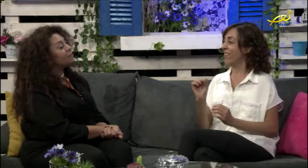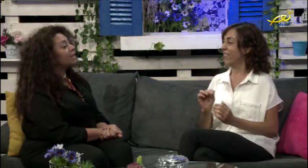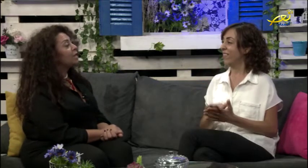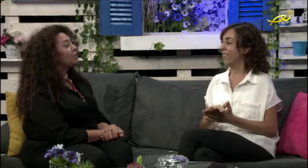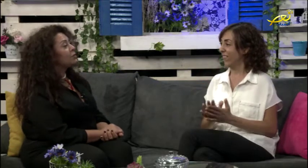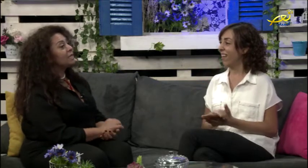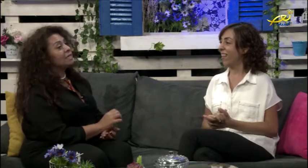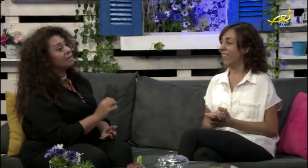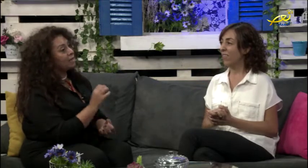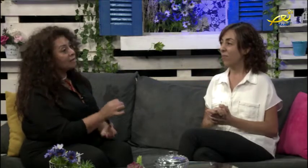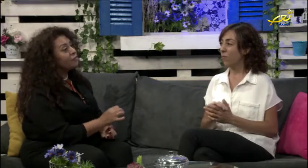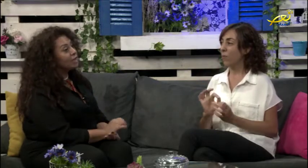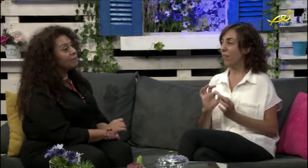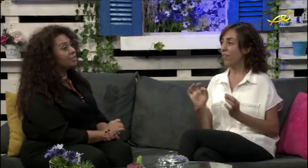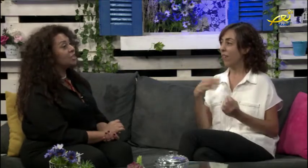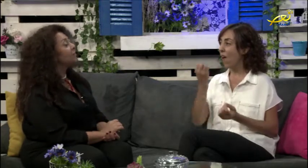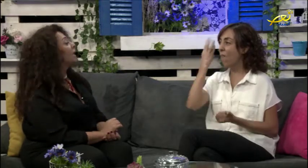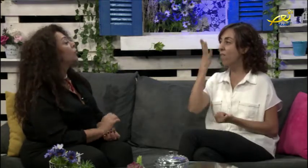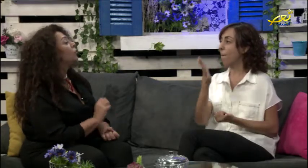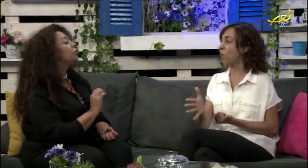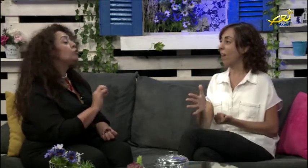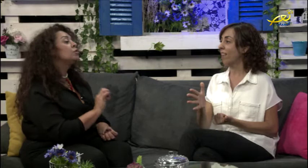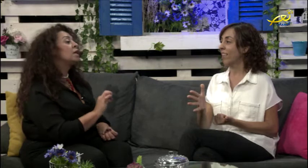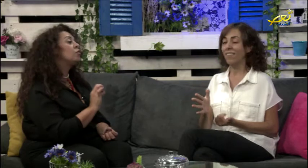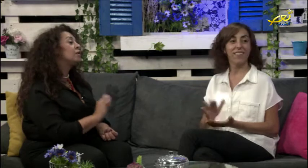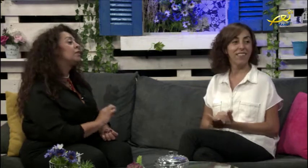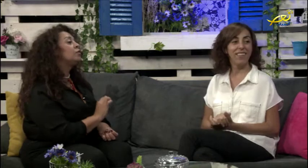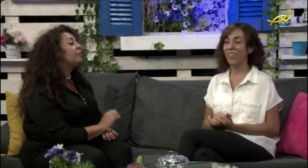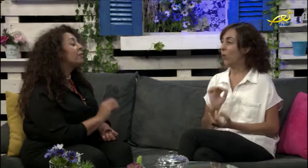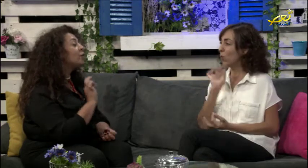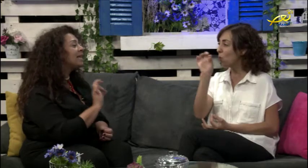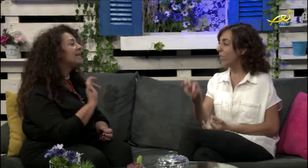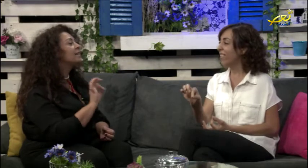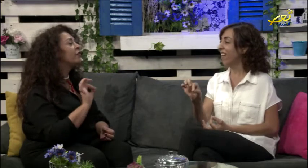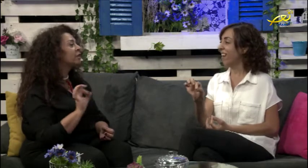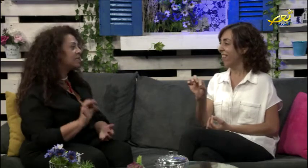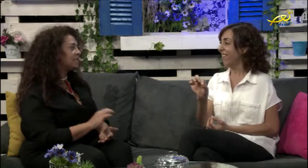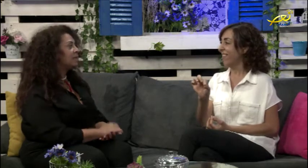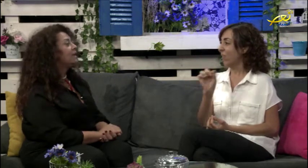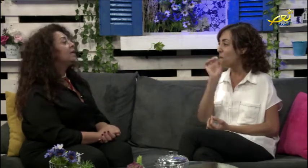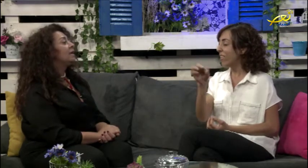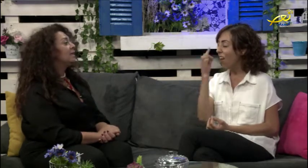بتمنى أنه هي الهدف يلي بدها تجرب تحققه هو أنه يوصلوا الأولاد أنه يفهموا كل التفاصيل.